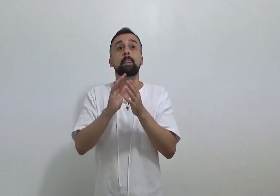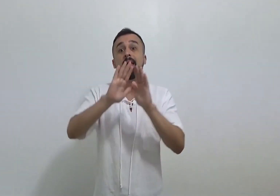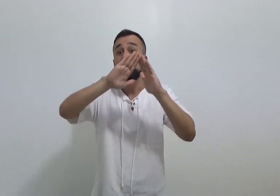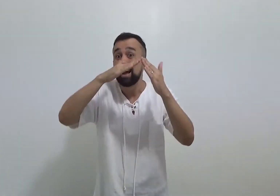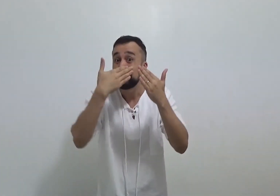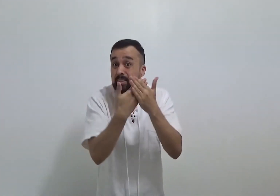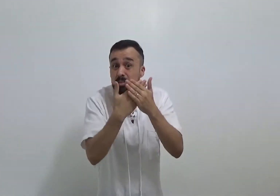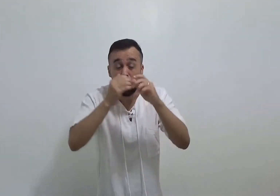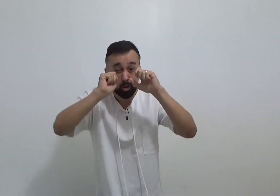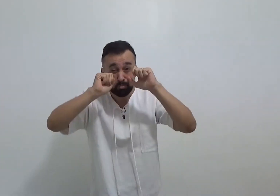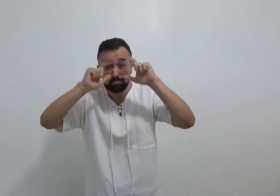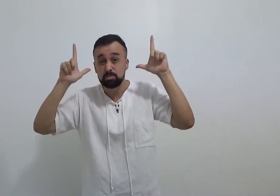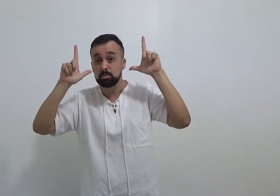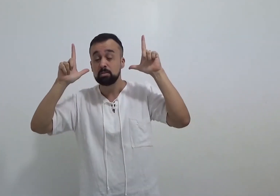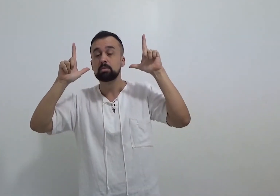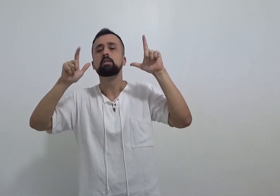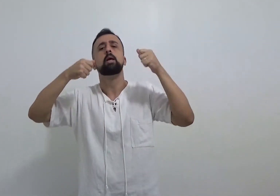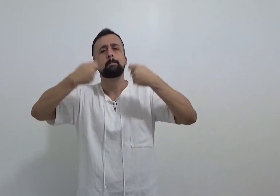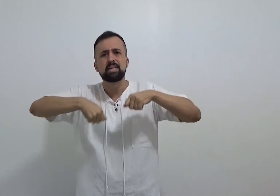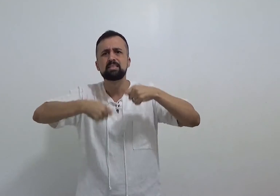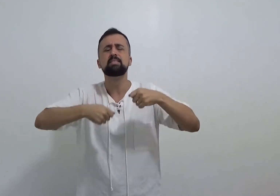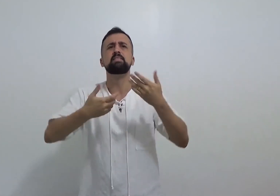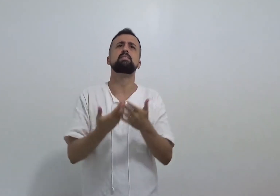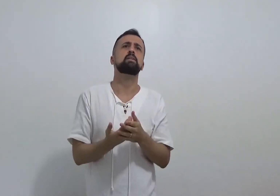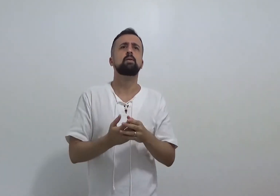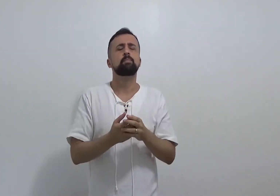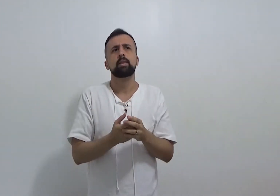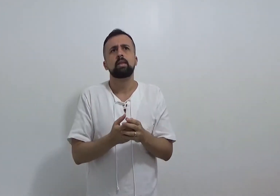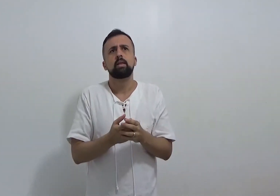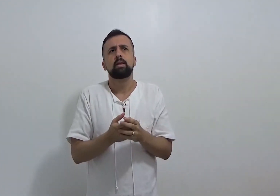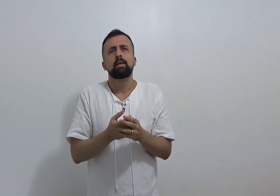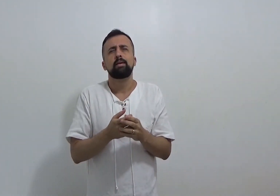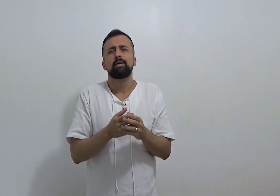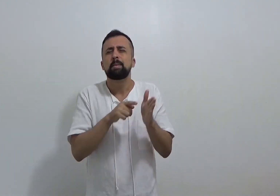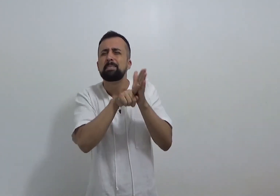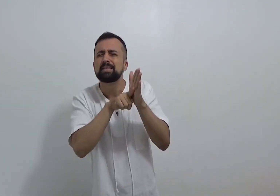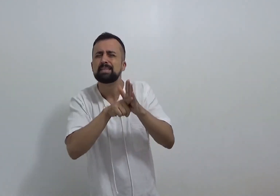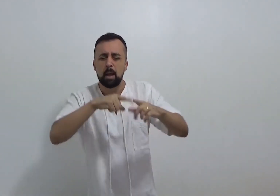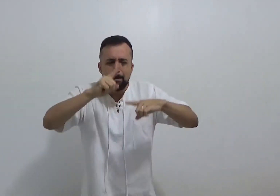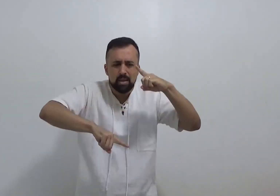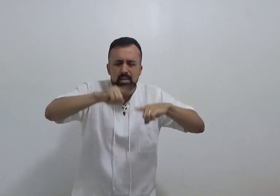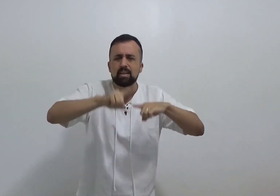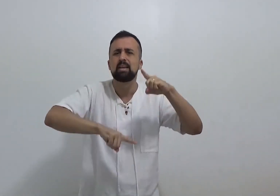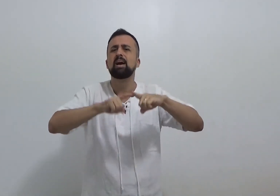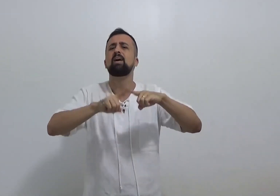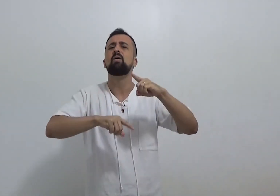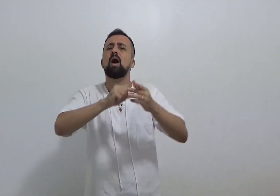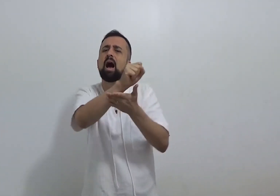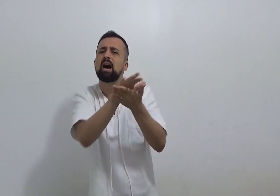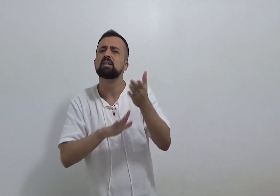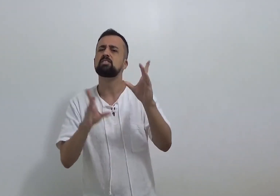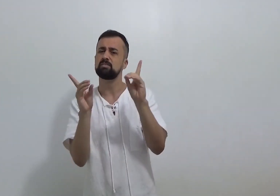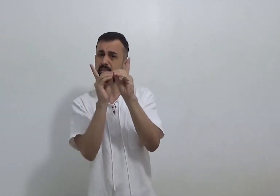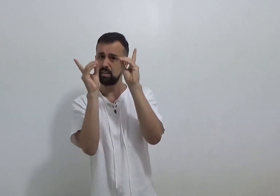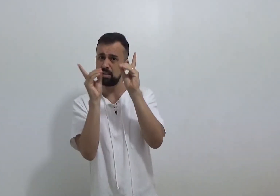Então, vou reforçar minha fala. A escola precisa estar atenta a respeito do